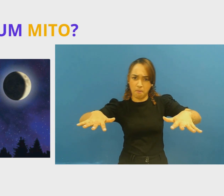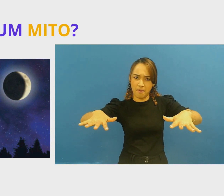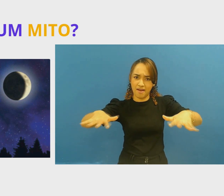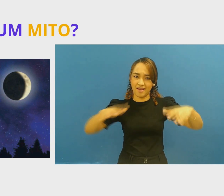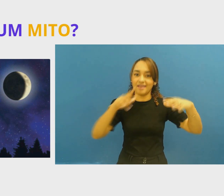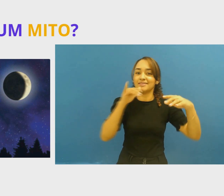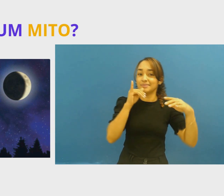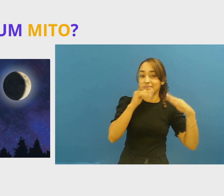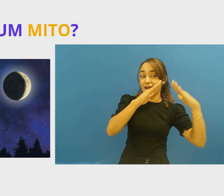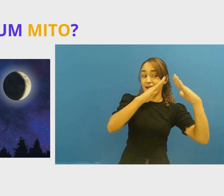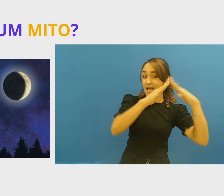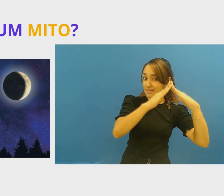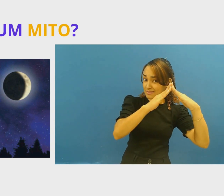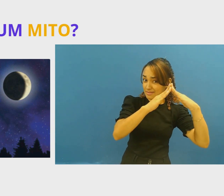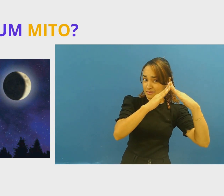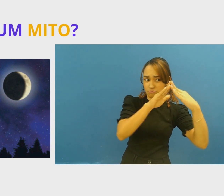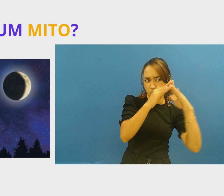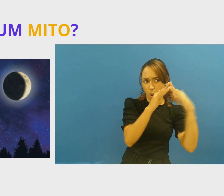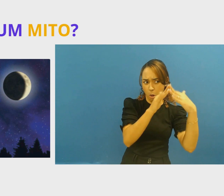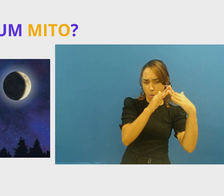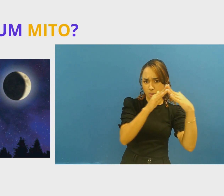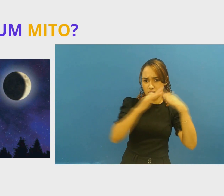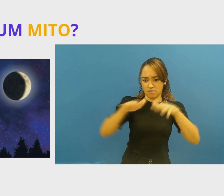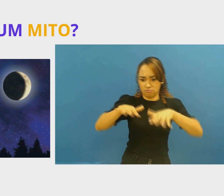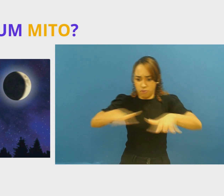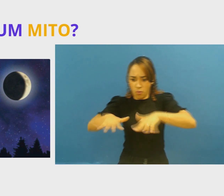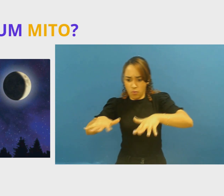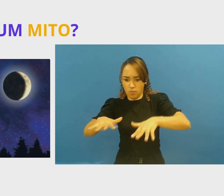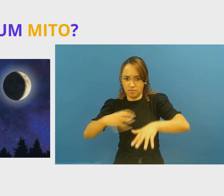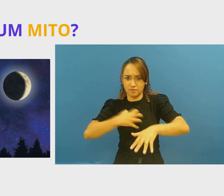sejam elas com moradias